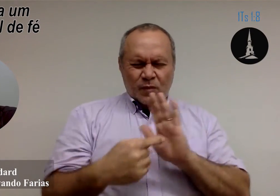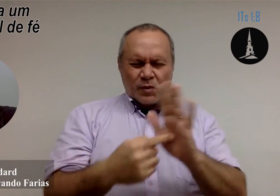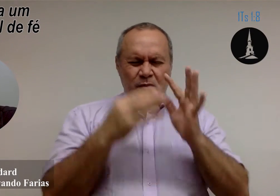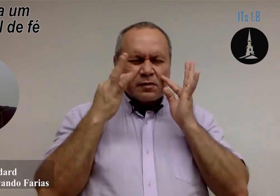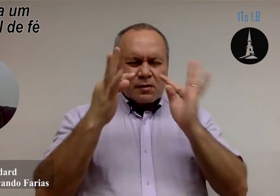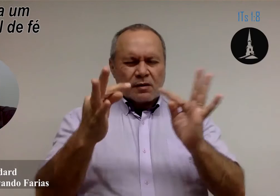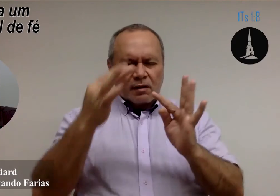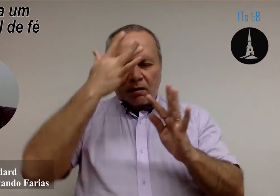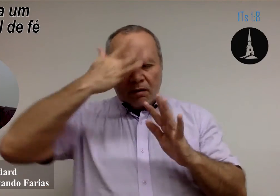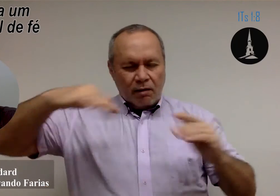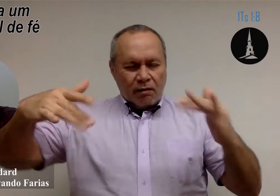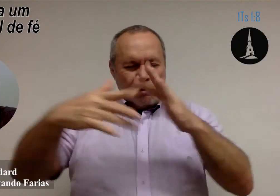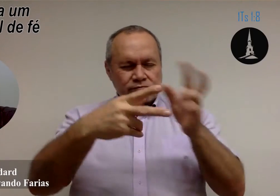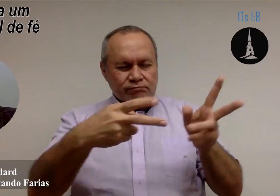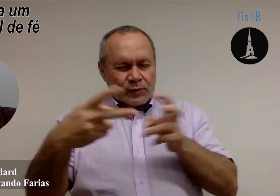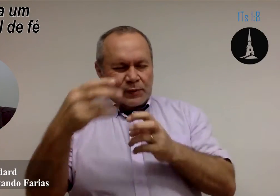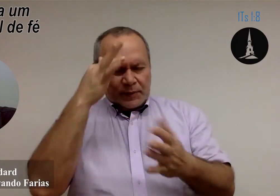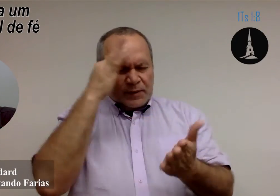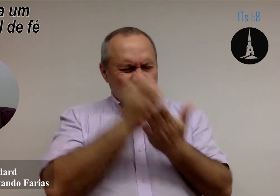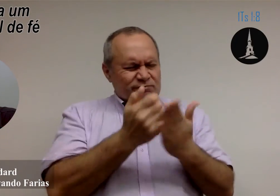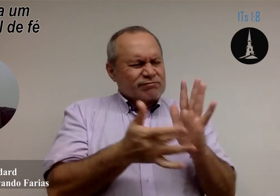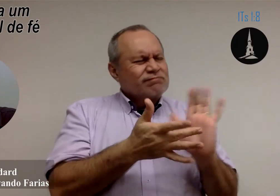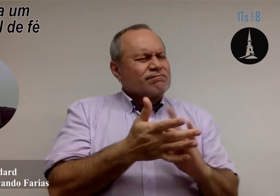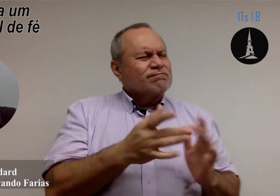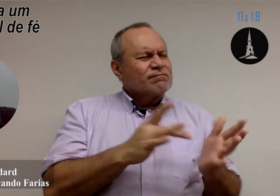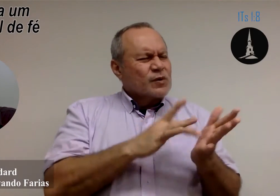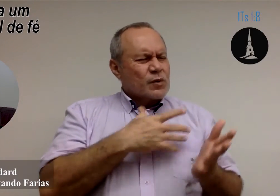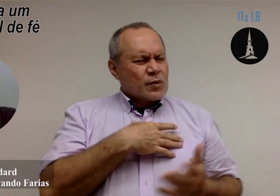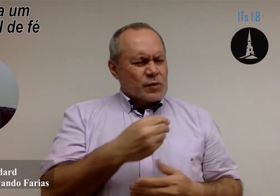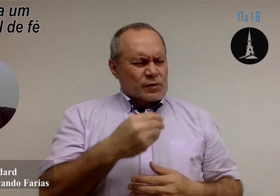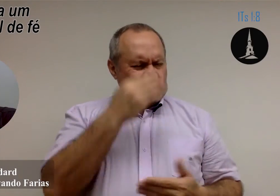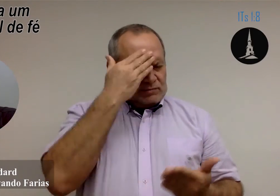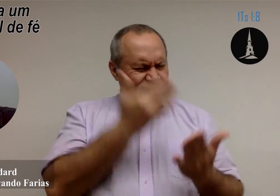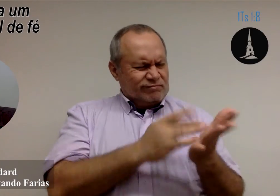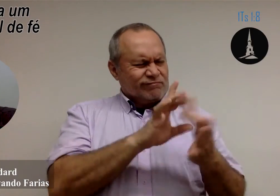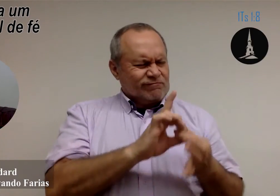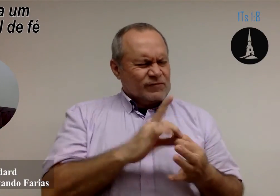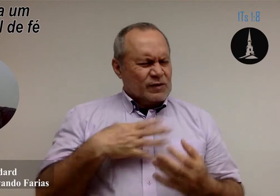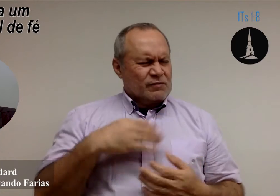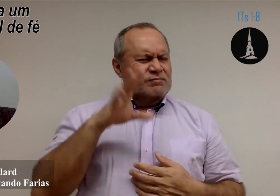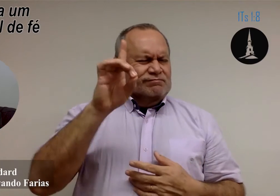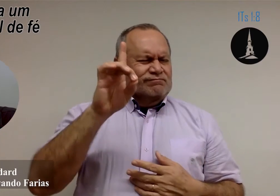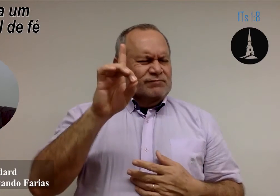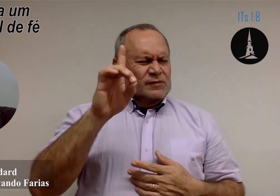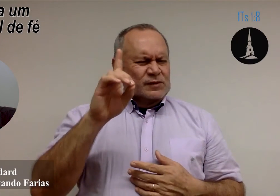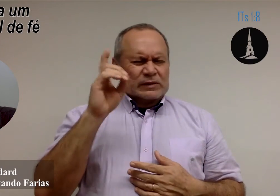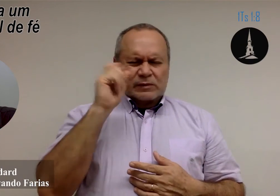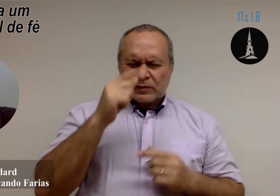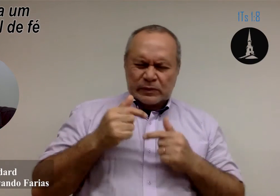referência para que outras pessoas também creiam em Ti, confiem em Ti, a despeito das lutas,